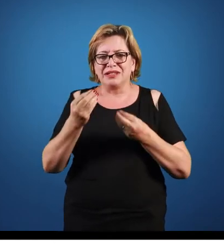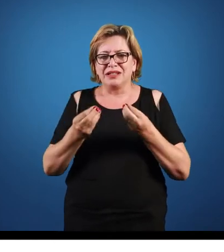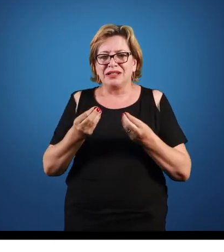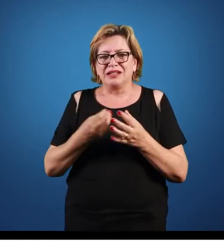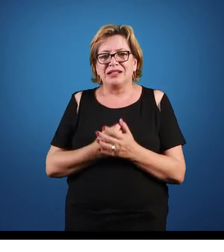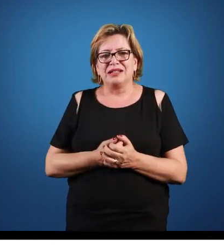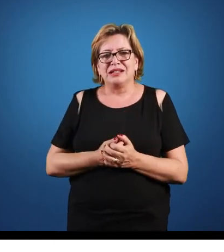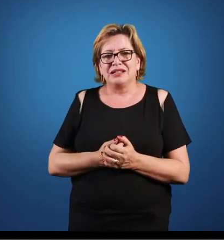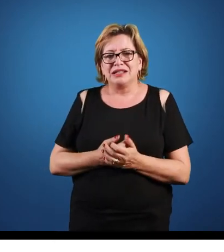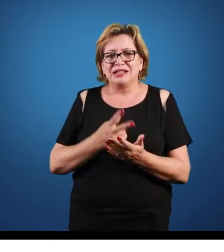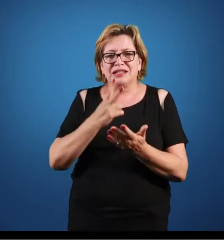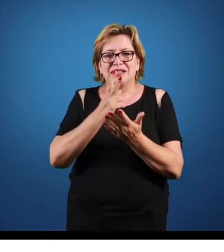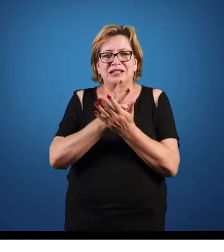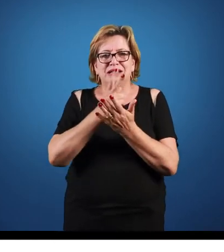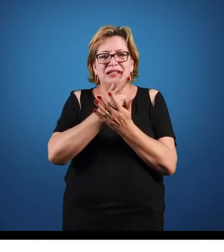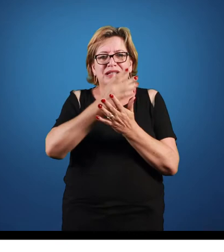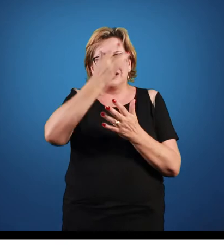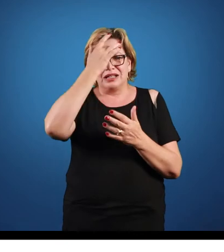na